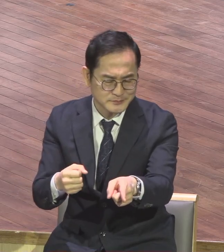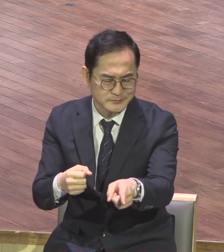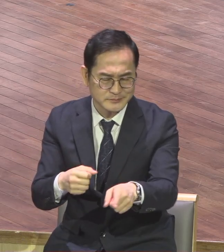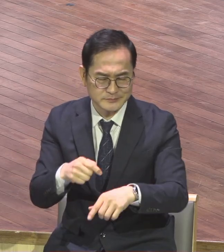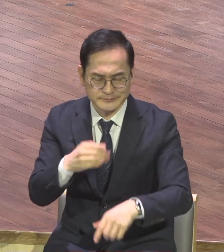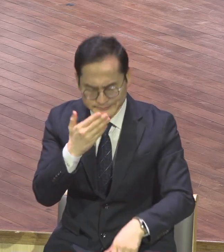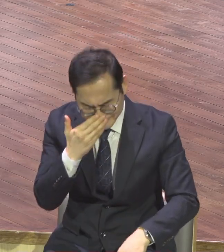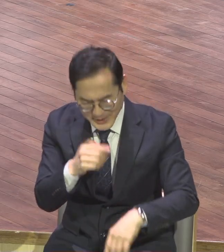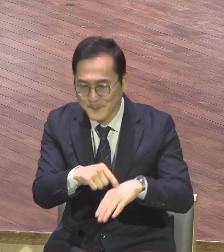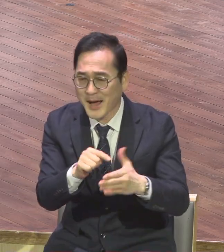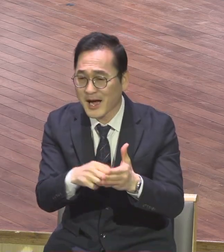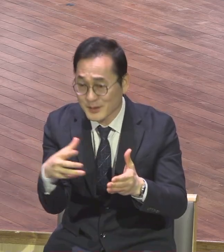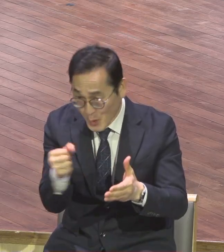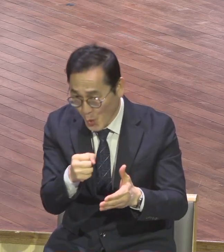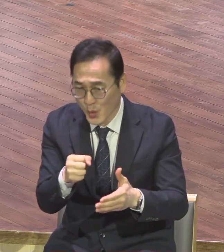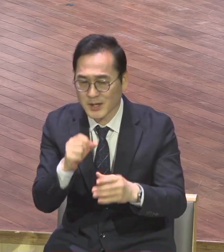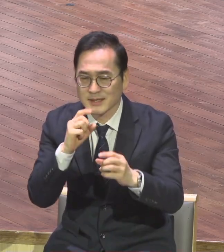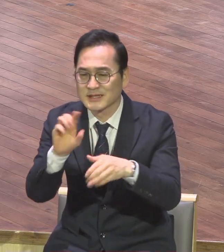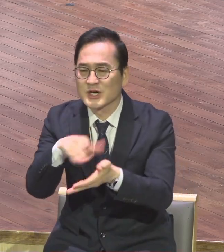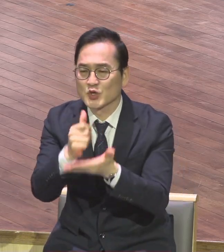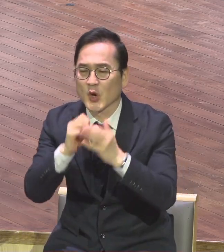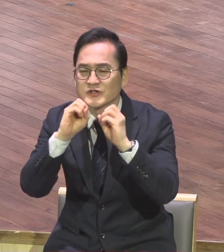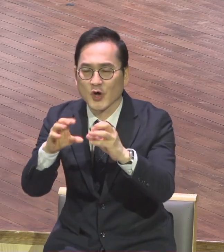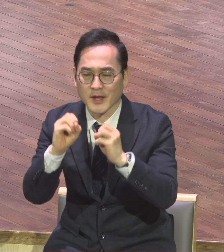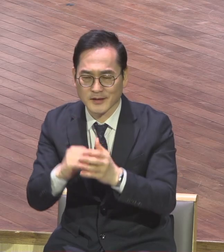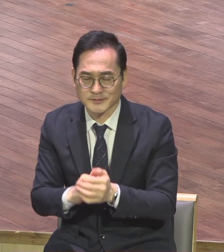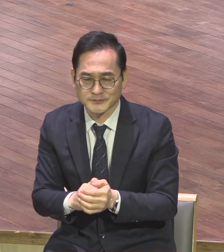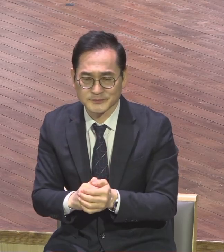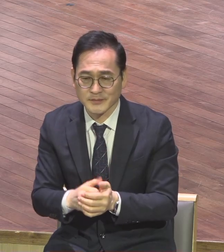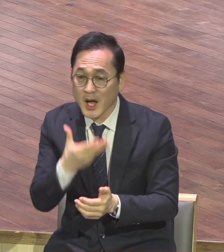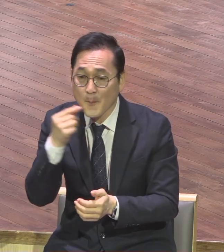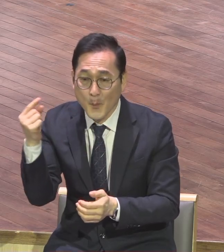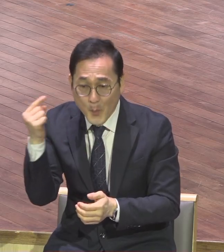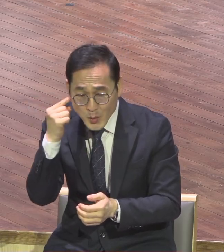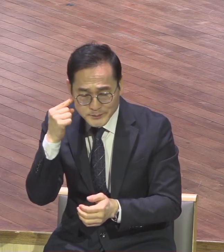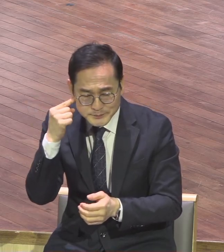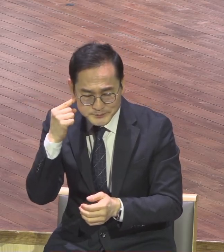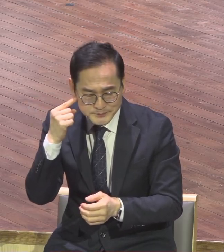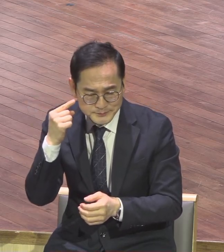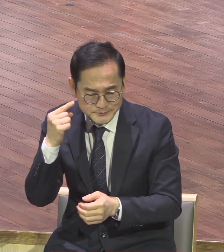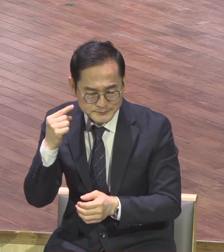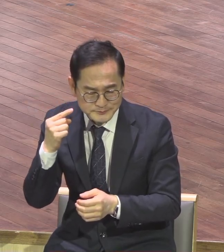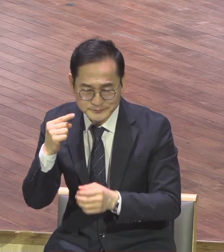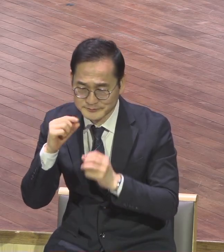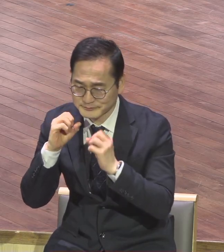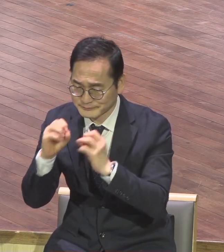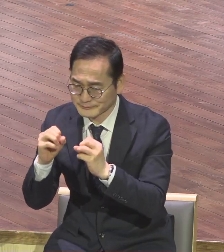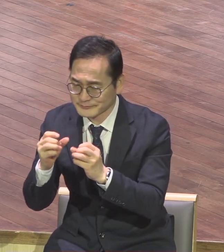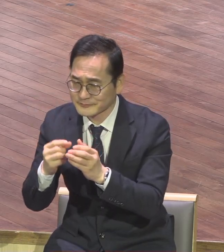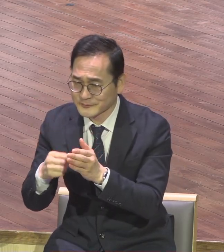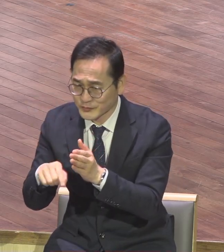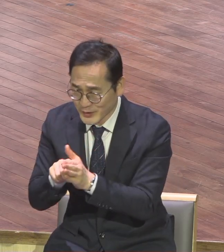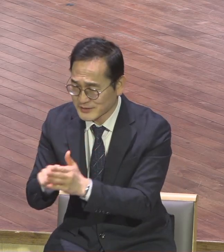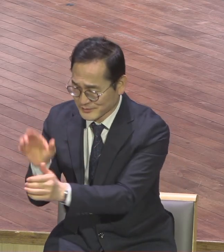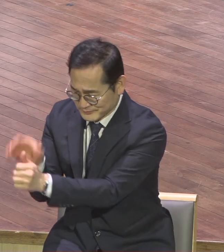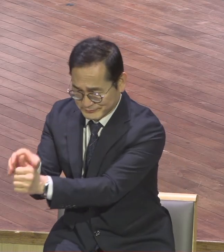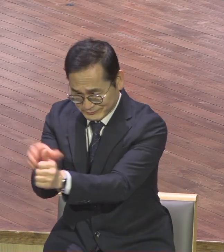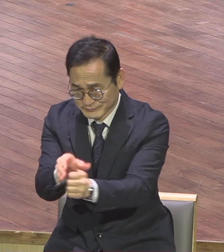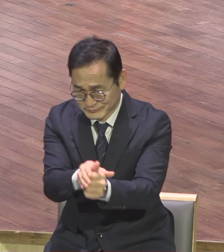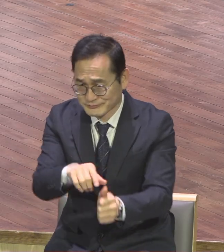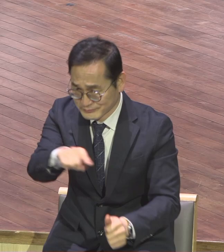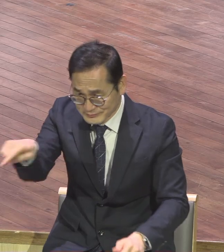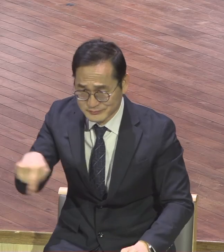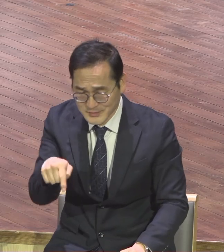착한 뜻으로 그리스도를 전파하나니, 이들은 내가 복음을 변증하기 위하여 세우심을 받은 줄로 알고 사랑으로